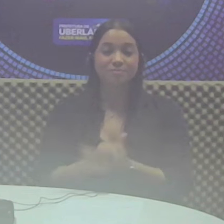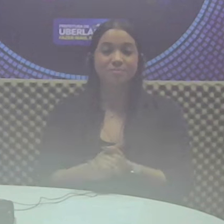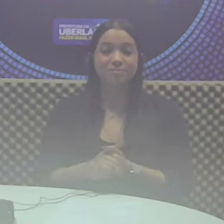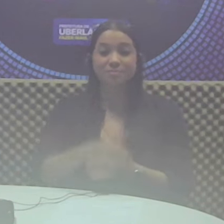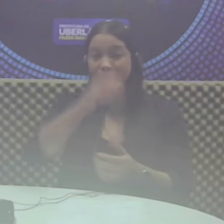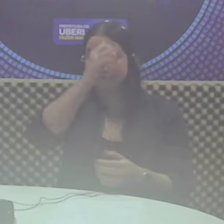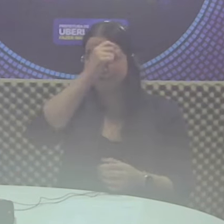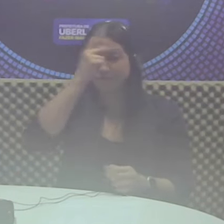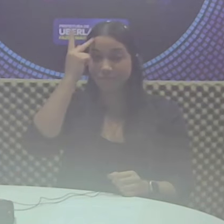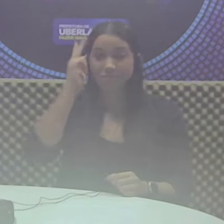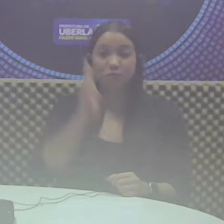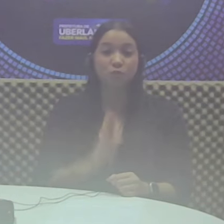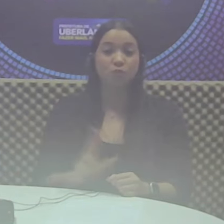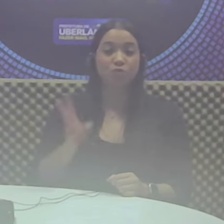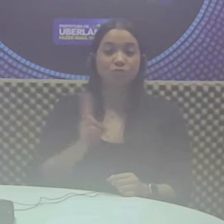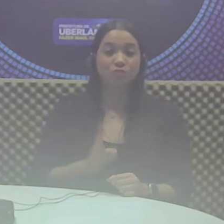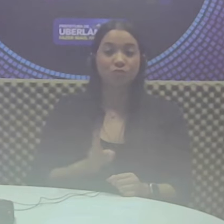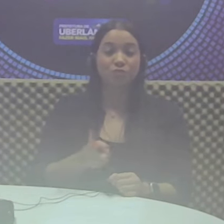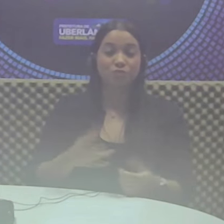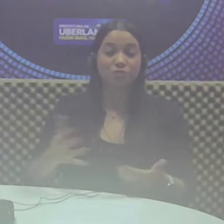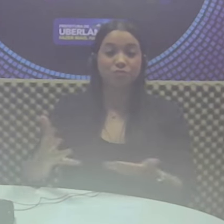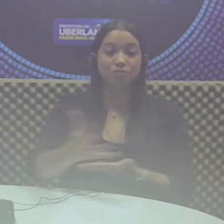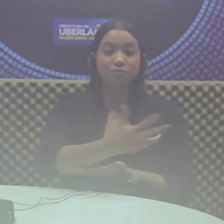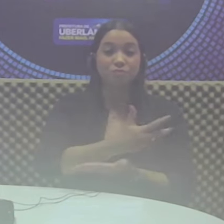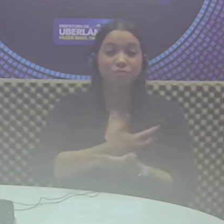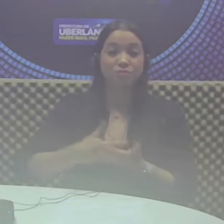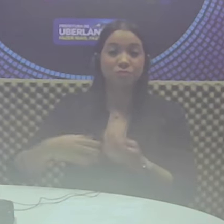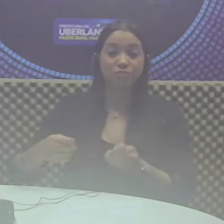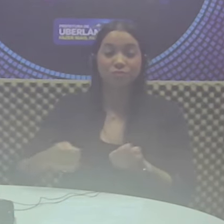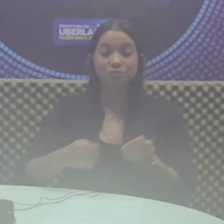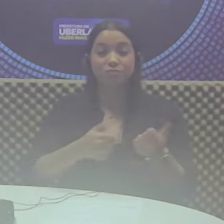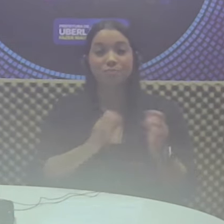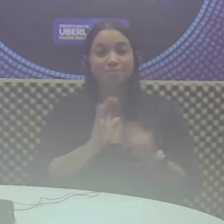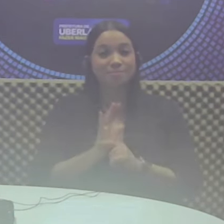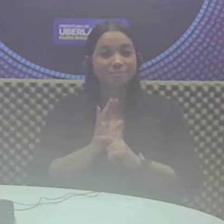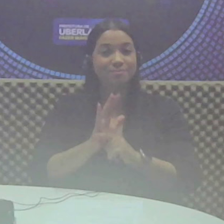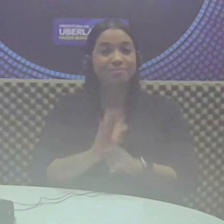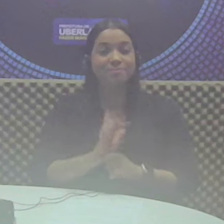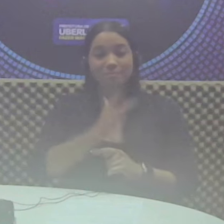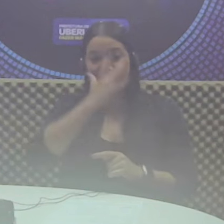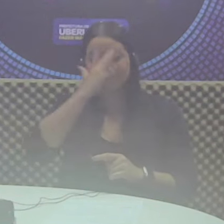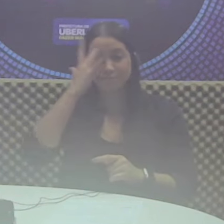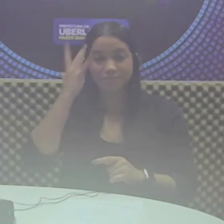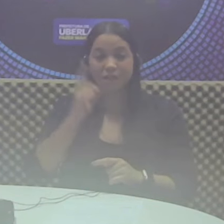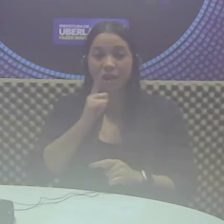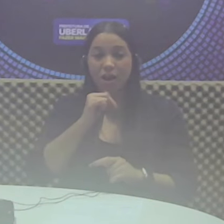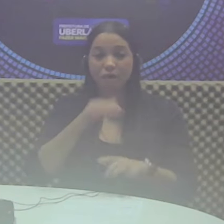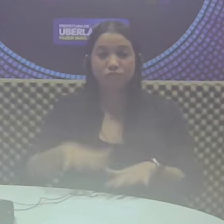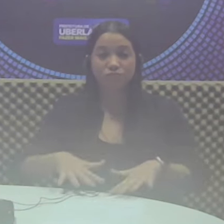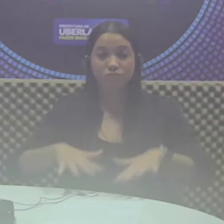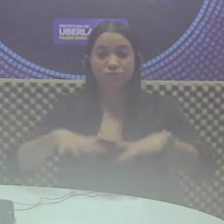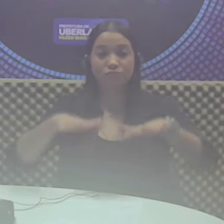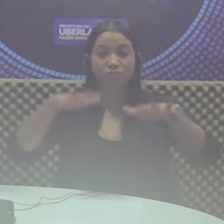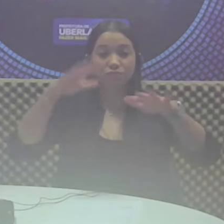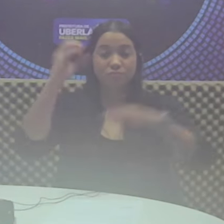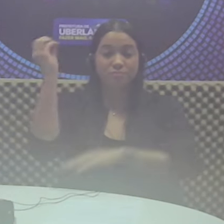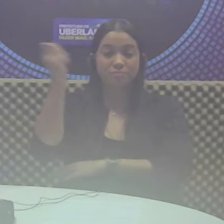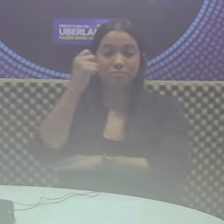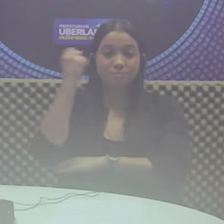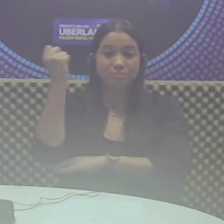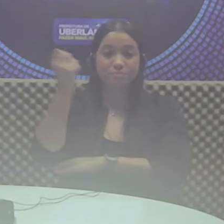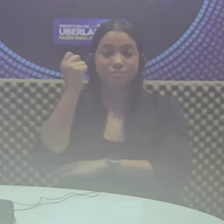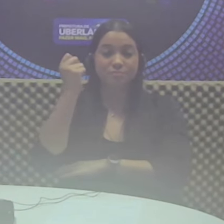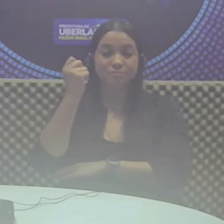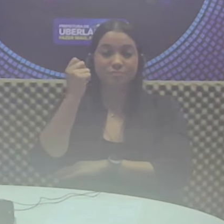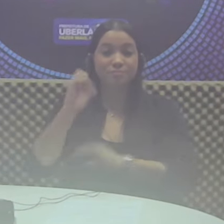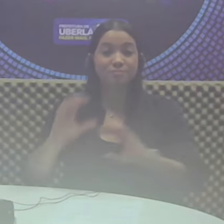de Uberlândia continua arrecadando donativos para auxiliar as vítimas das inundações do estado gaúcho. A